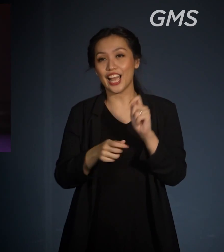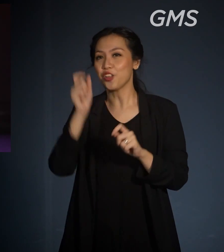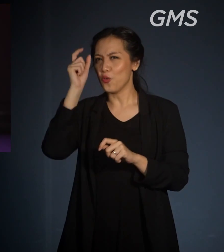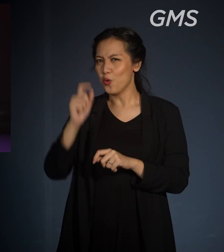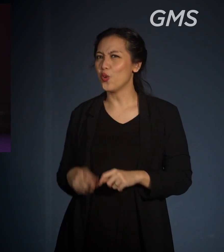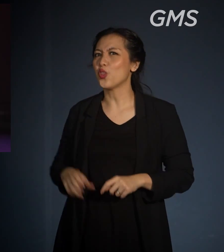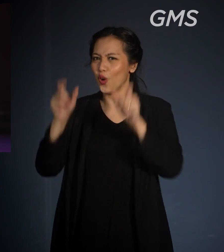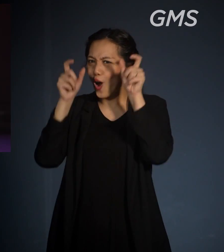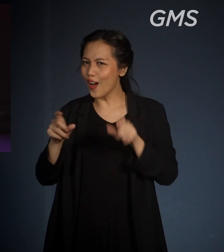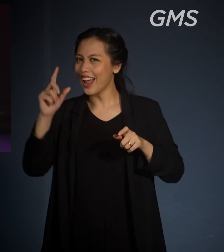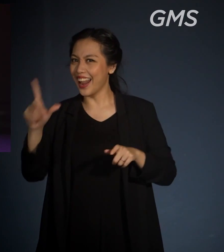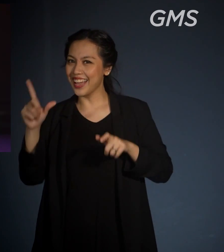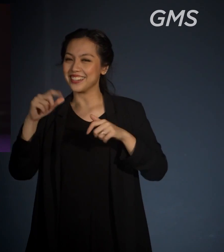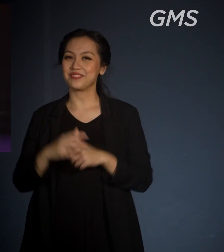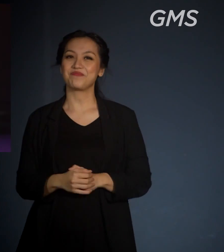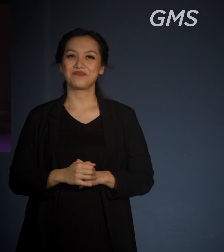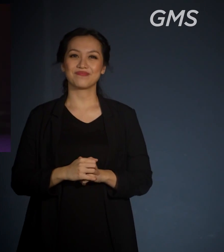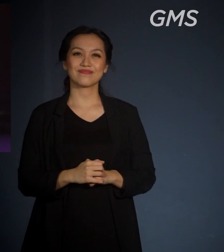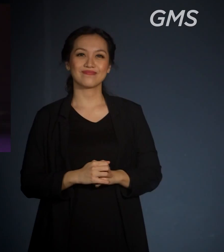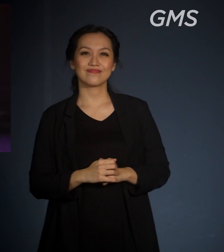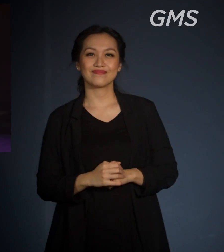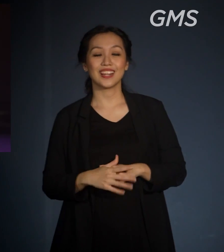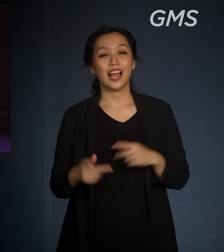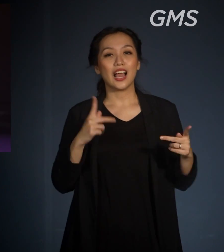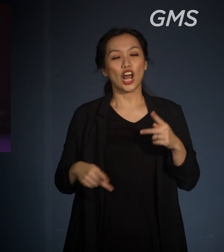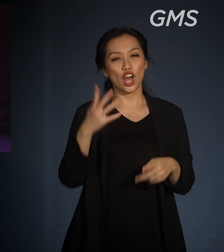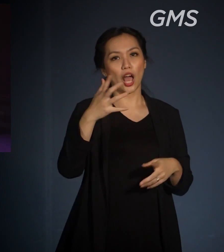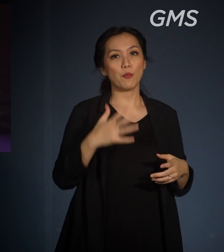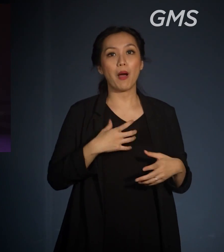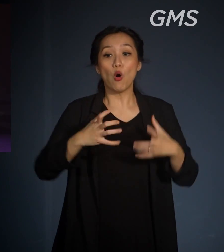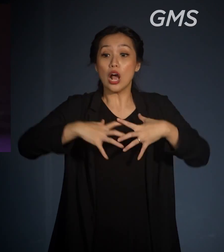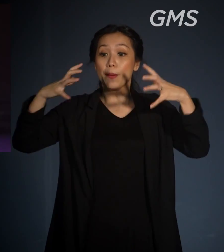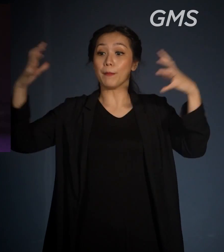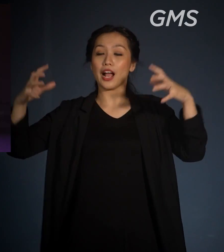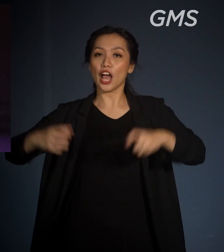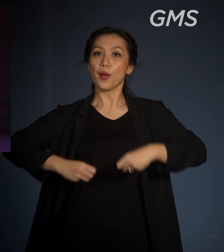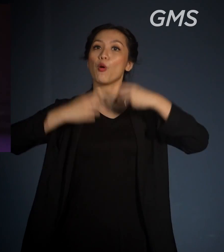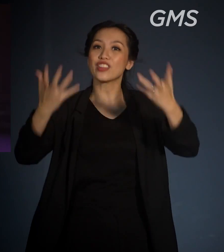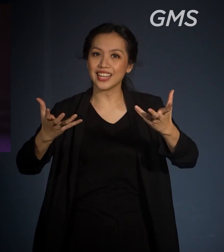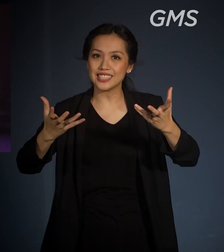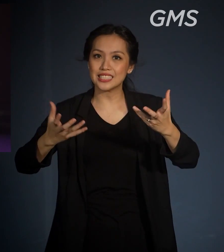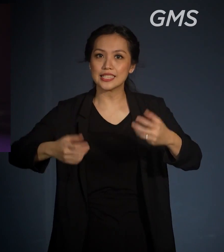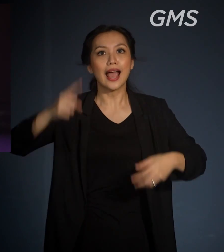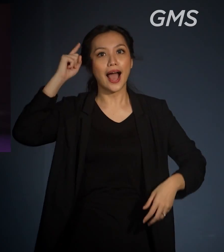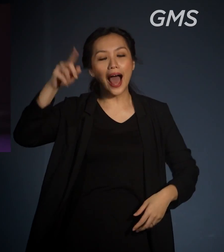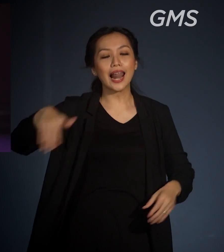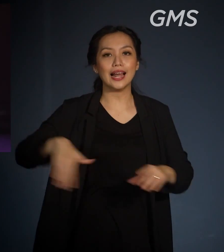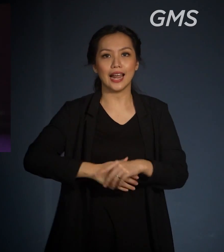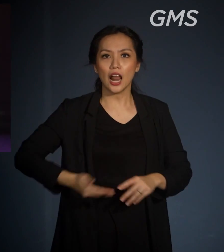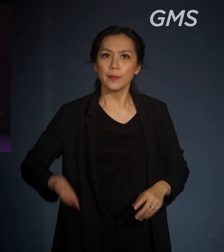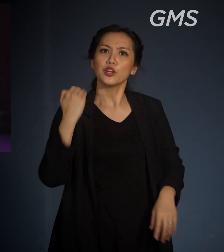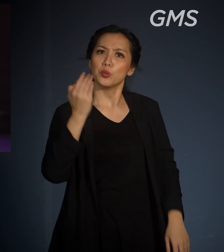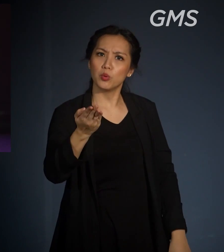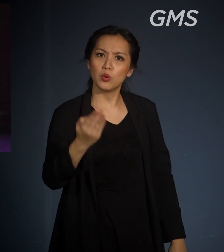masalah. Saudara, kalau Anda mau mengembangkan potensi Anda, mau memaksimalkan potensi Allah dalam kehidupan Anda